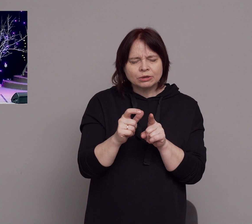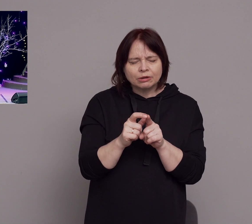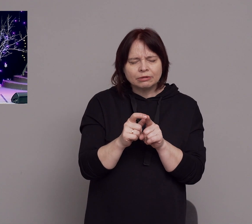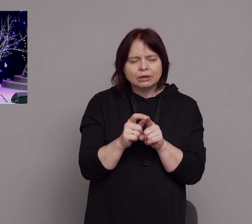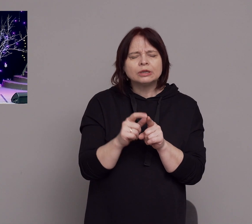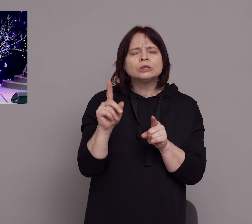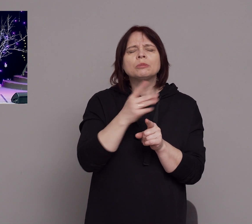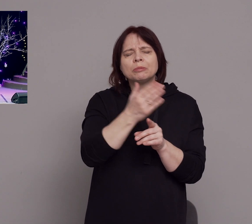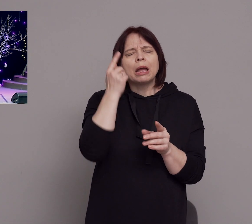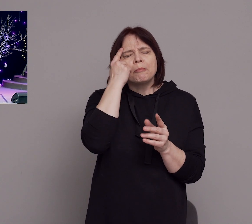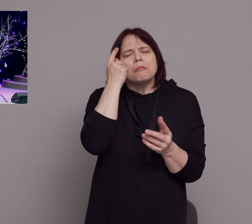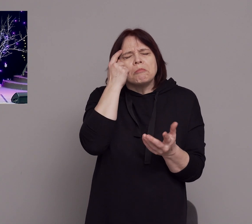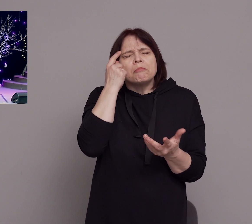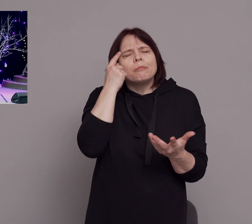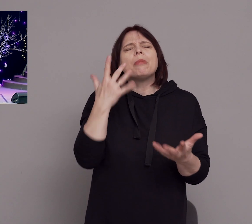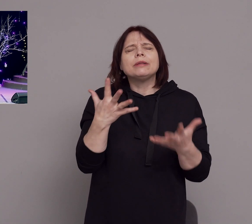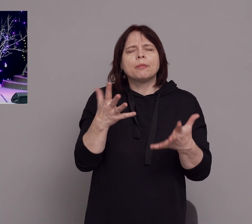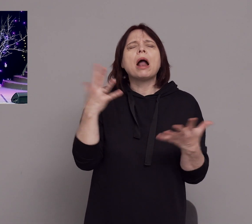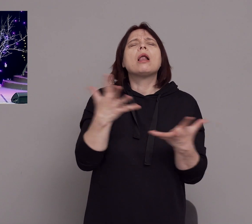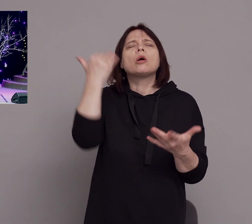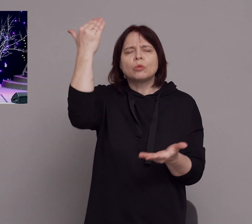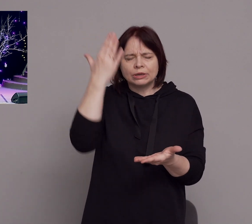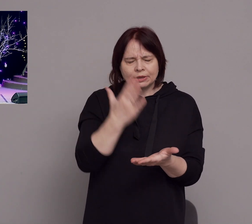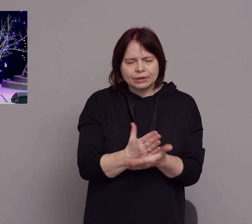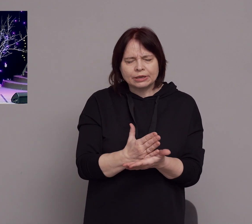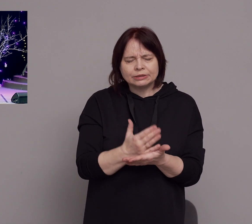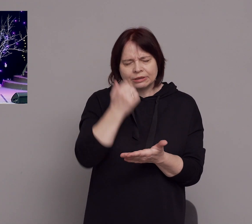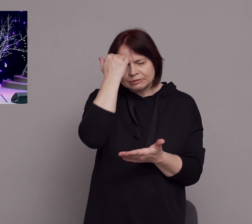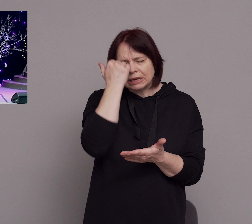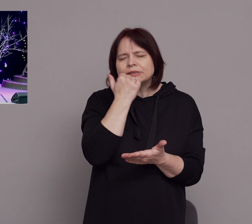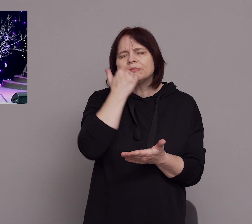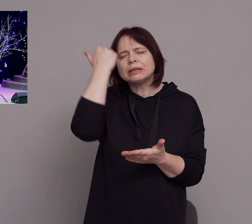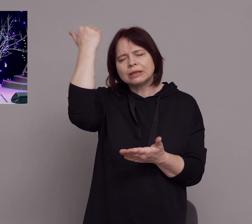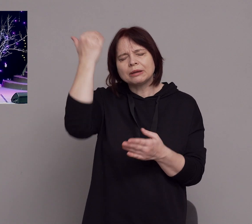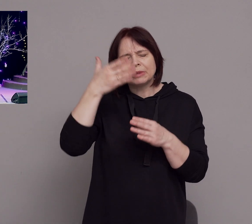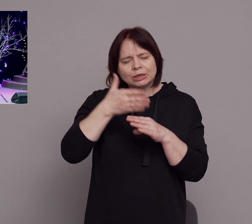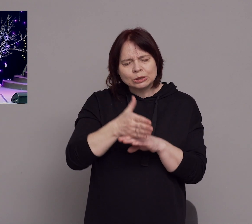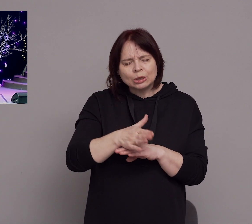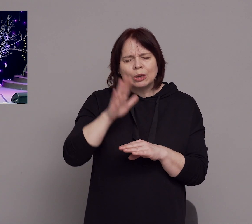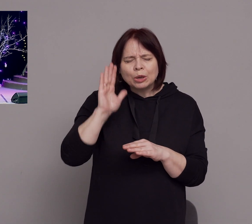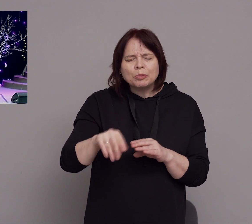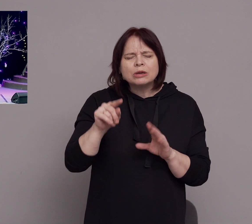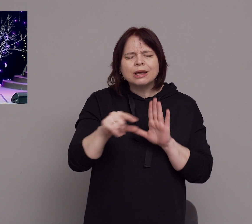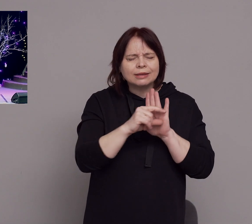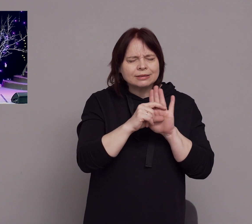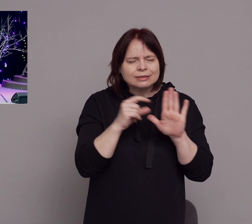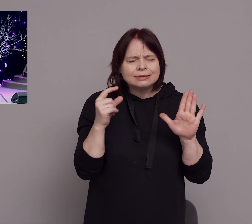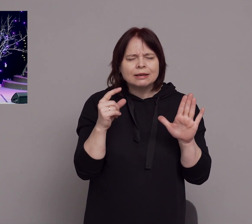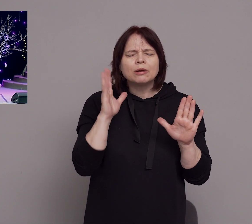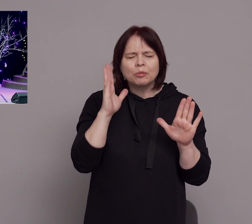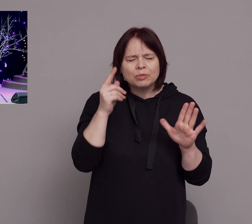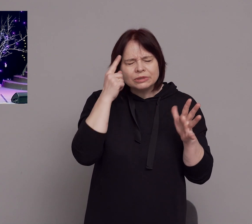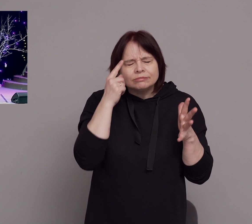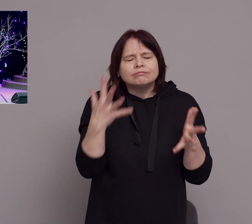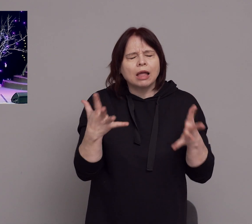Ты. Господь, спасибо, что Ты пришел. И, Боже, пускай это местописание, этот отрывок, оно станет сегодня реальным для